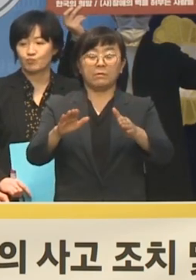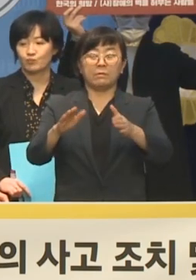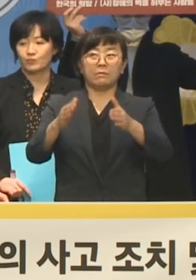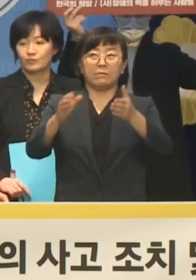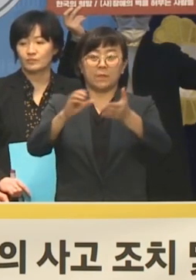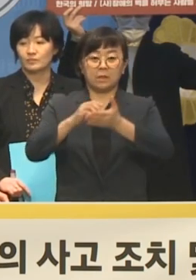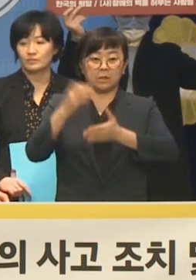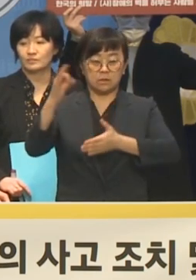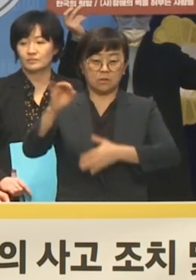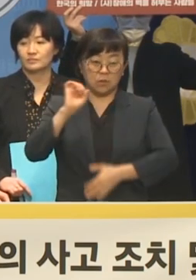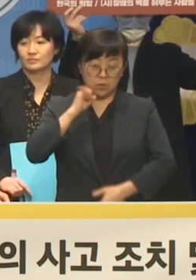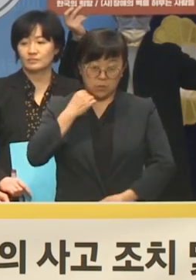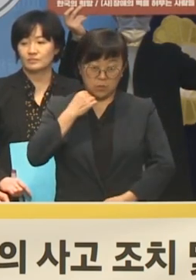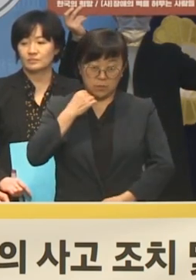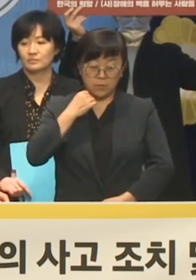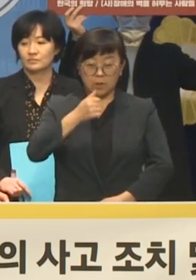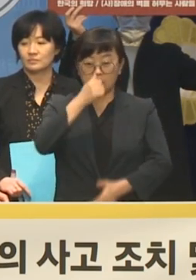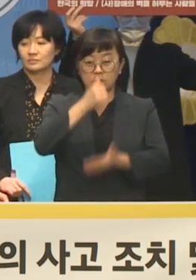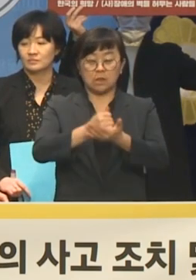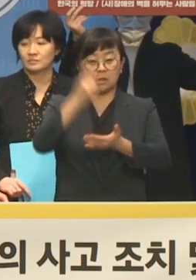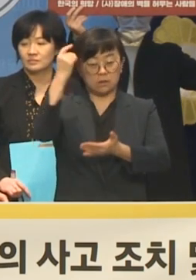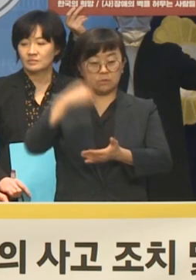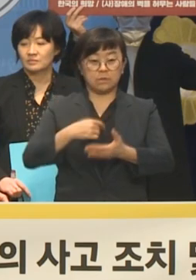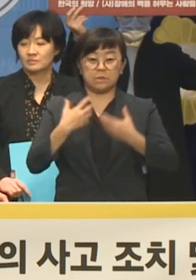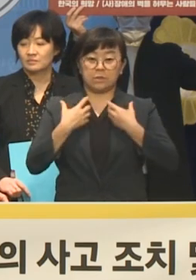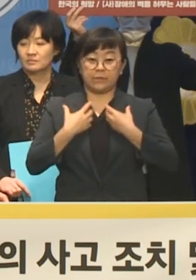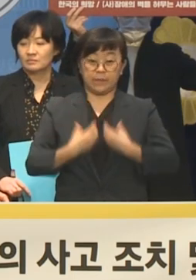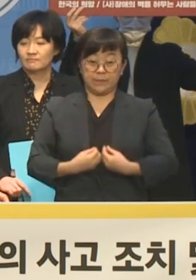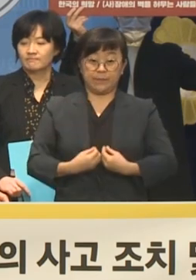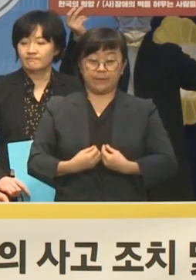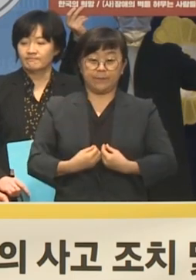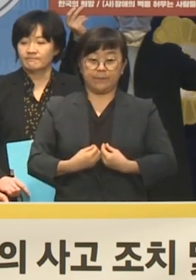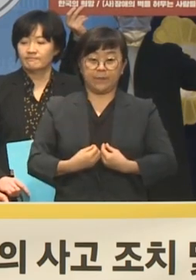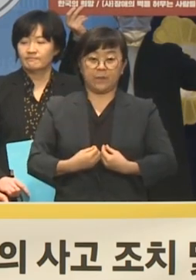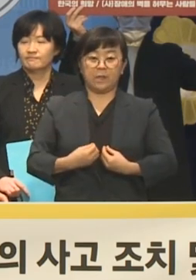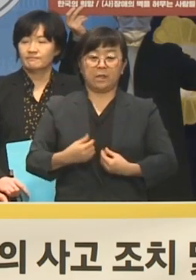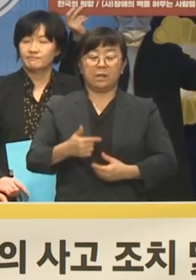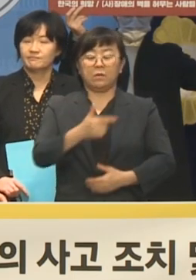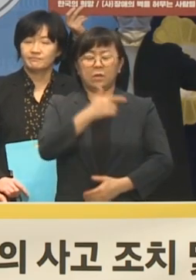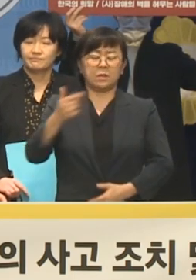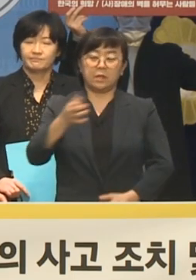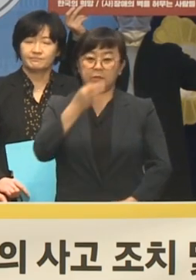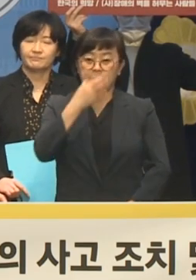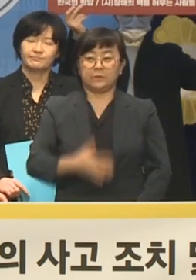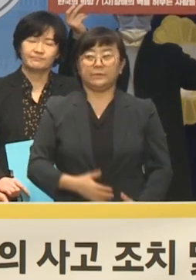어려워 죄책감과 절망감에 대단히 힘들었습니다.